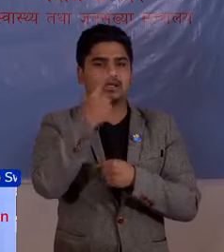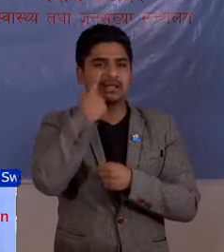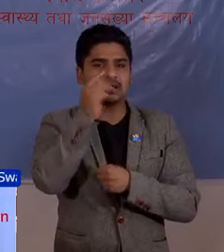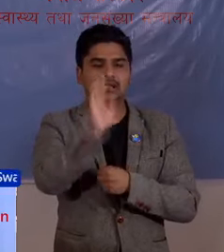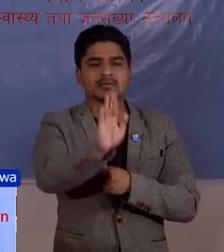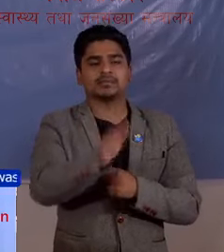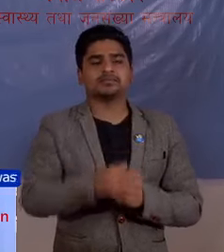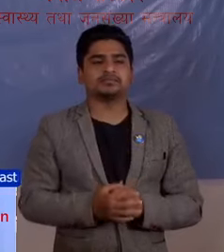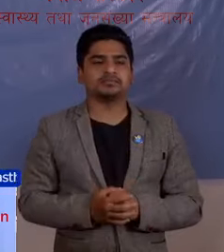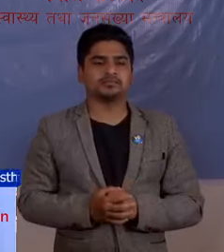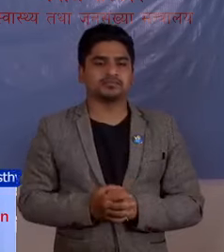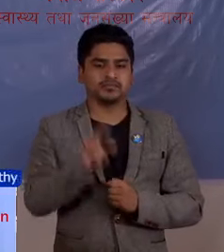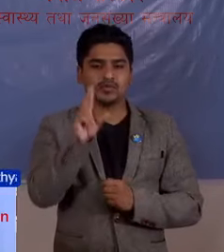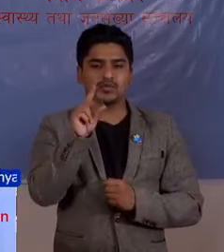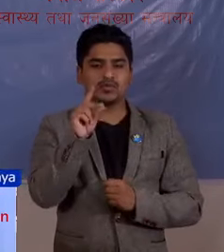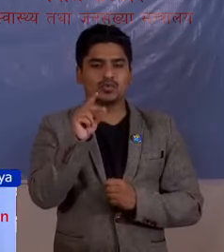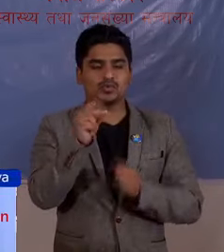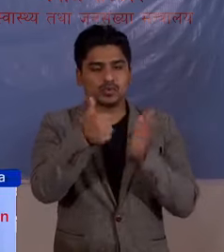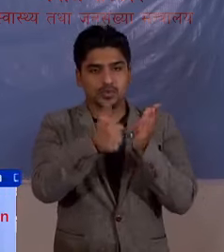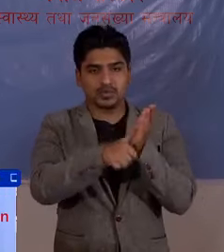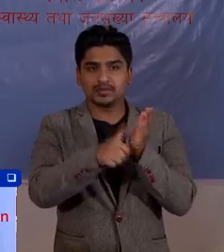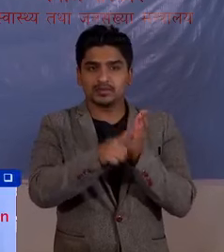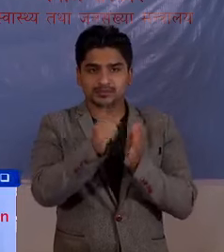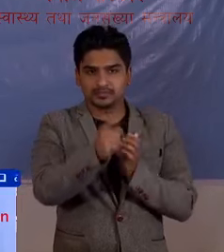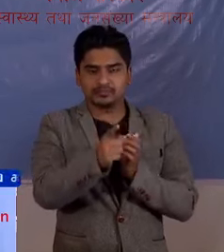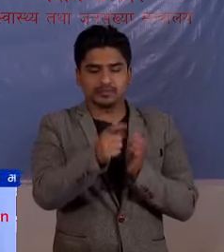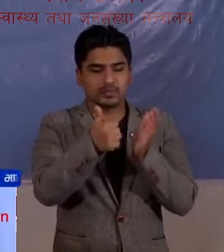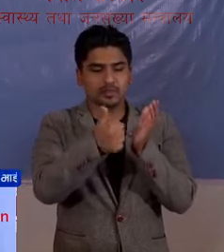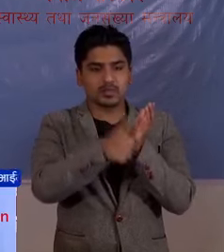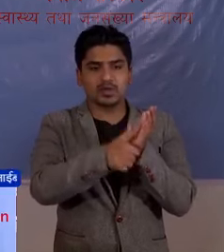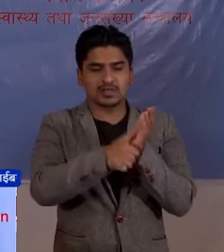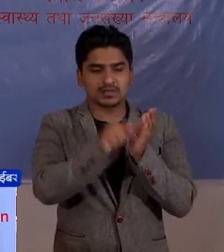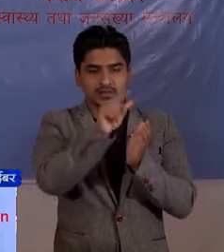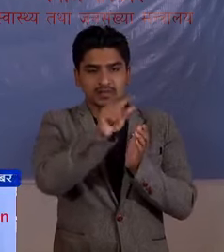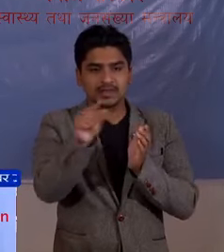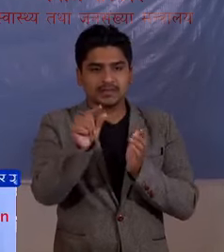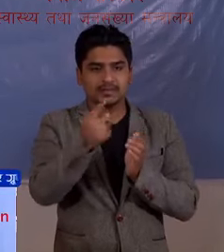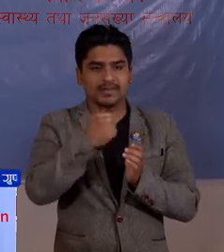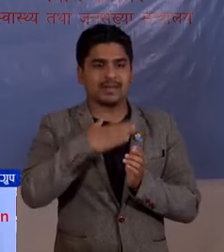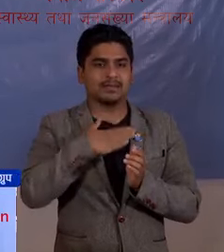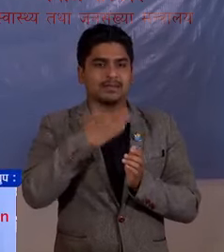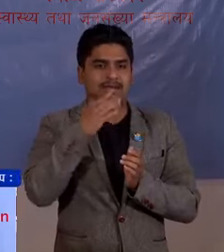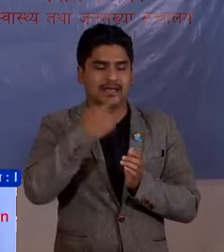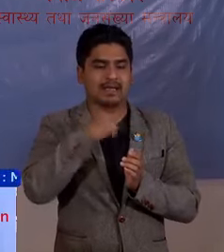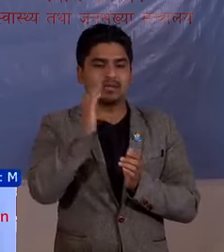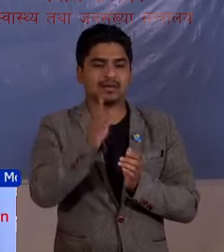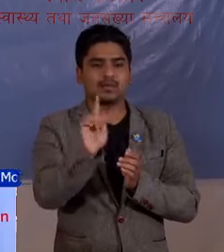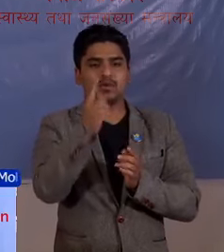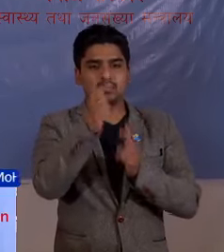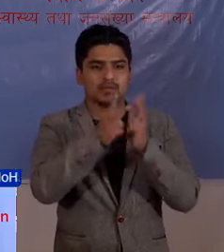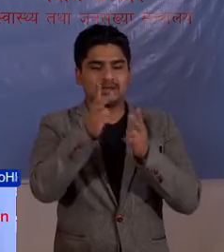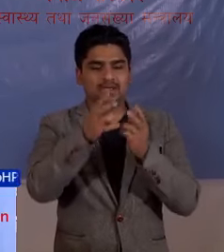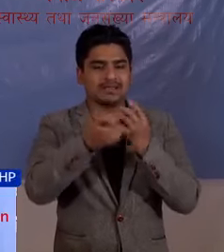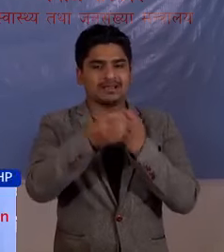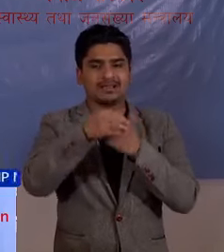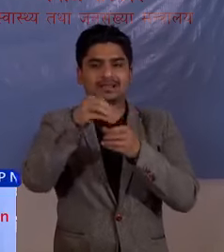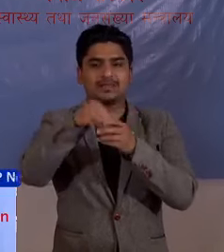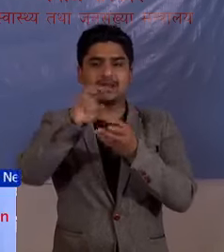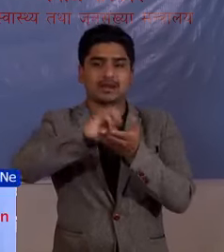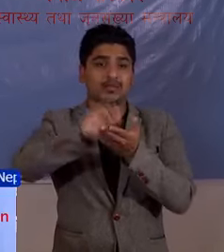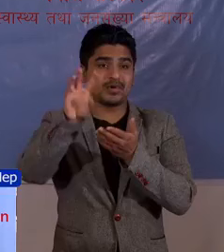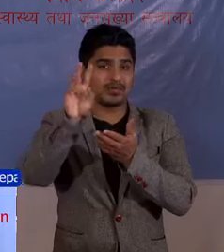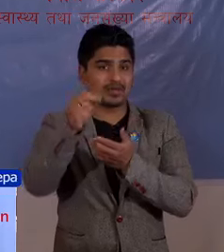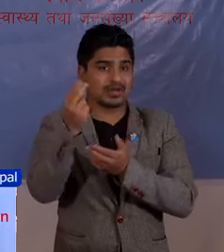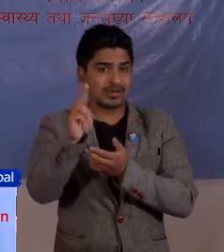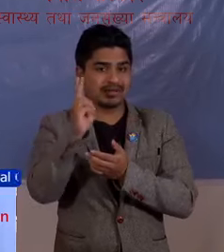देखिन्छ। दोस्रो परीक्षण हो। परीक्षणको कुरा गर्दा हामीले पहिलो केसको परीक्षण देश बाहिर पठाउनु परेको